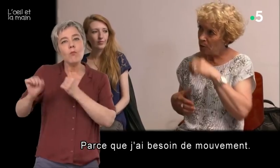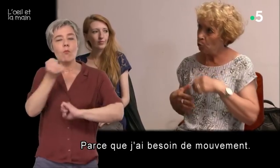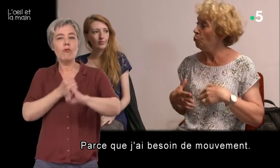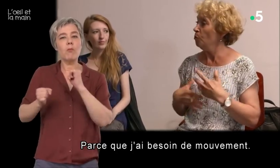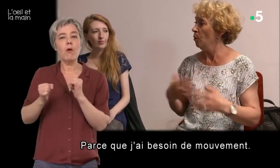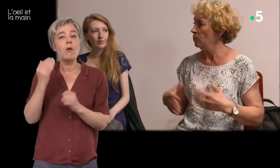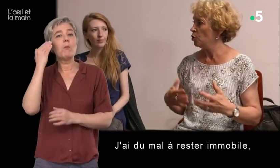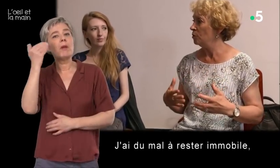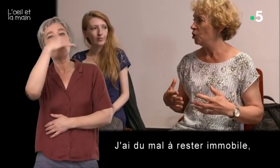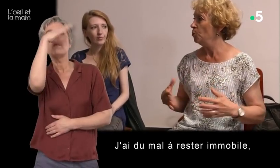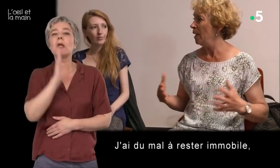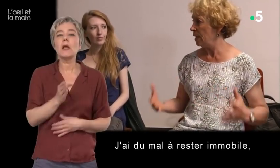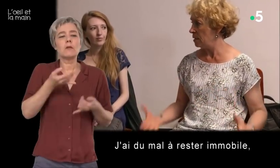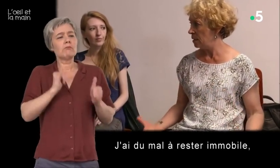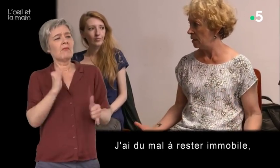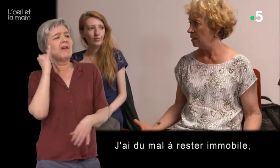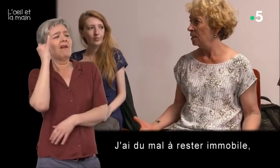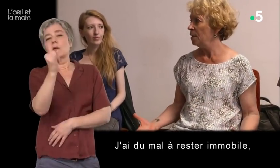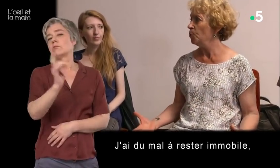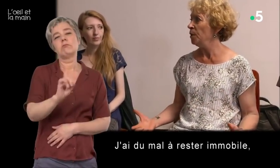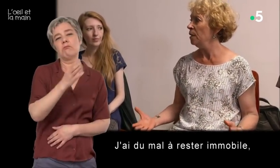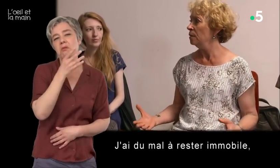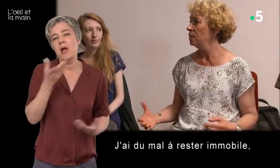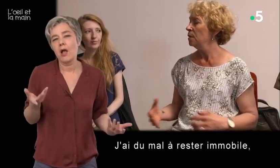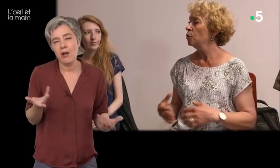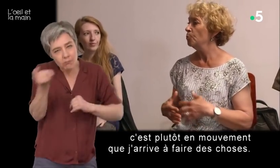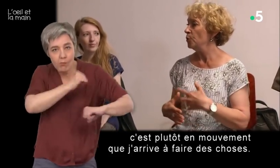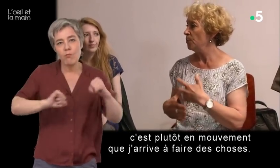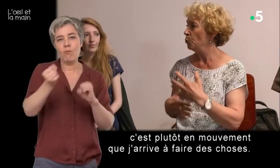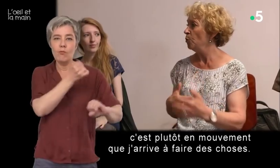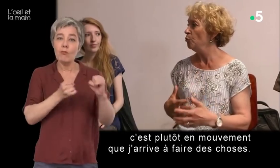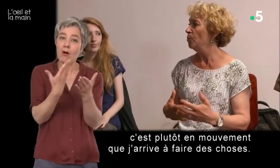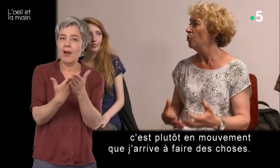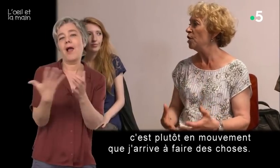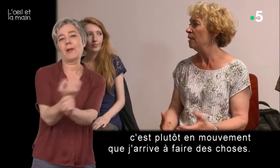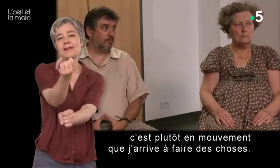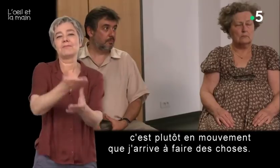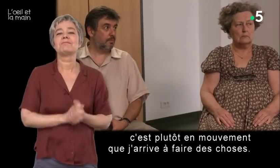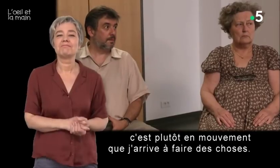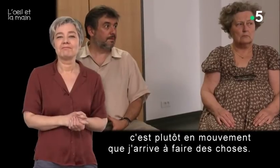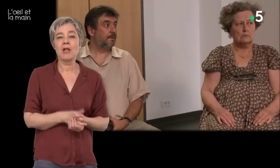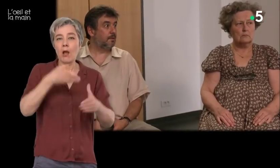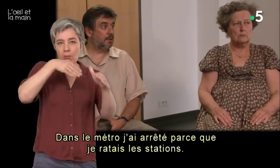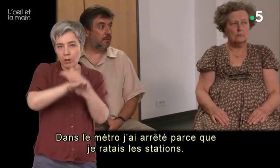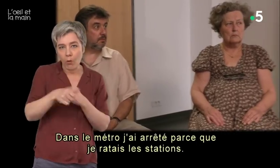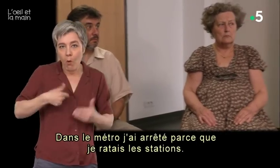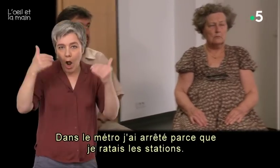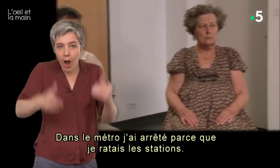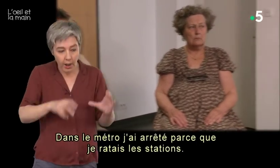de mouvement. J'ai du mal à rester immobile. C'est plutôt en mouvement que j'arrive à faire des choses. Ouais. Dans le métro, j'ai arrêté